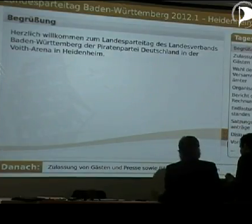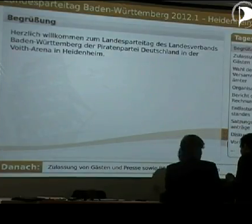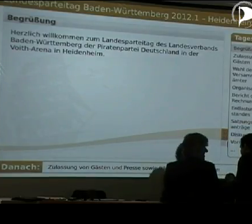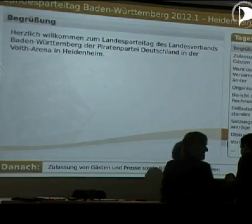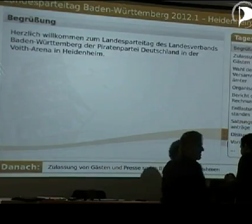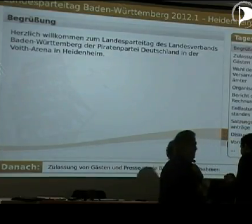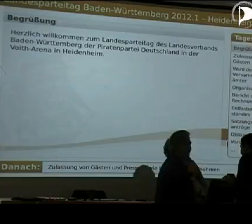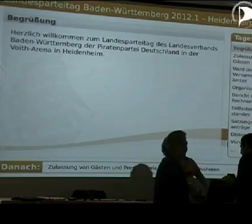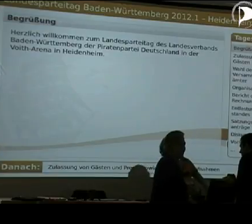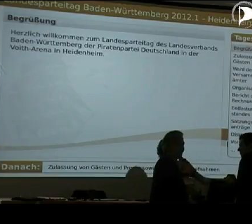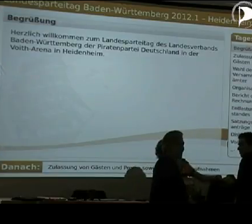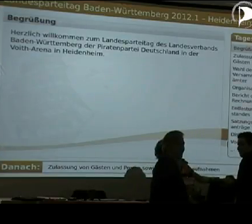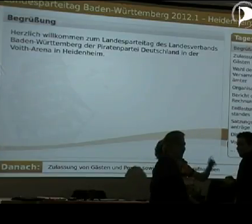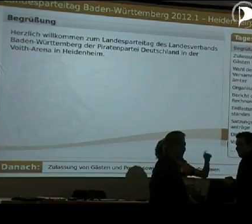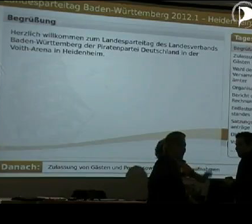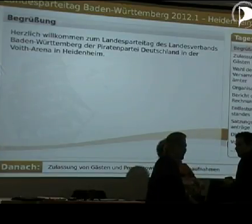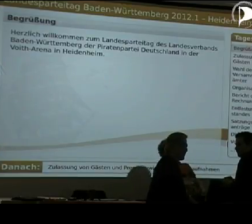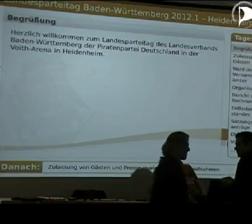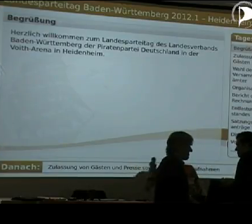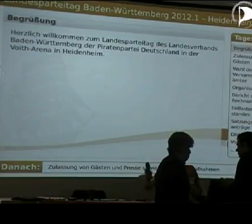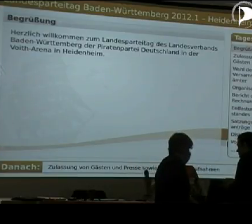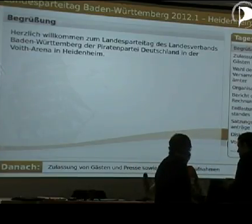hier bot kindern